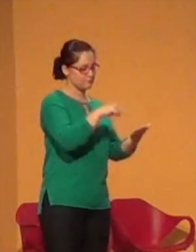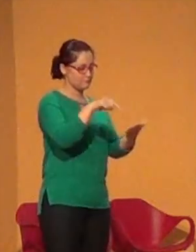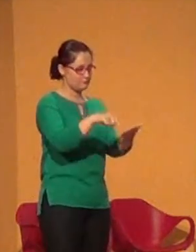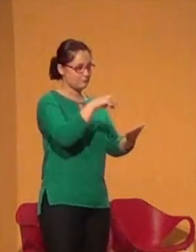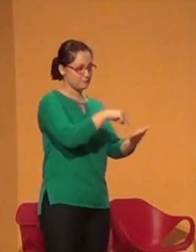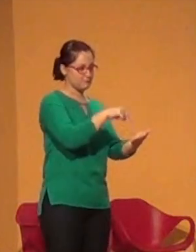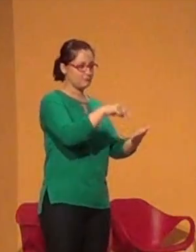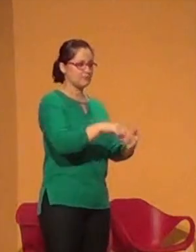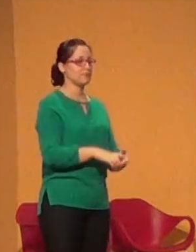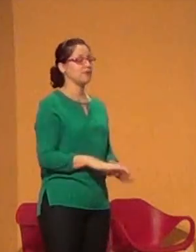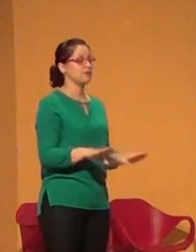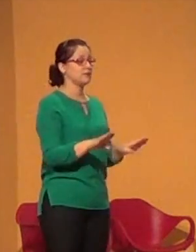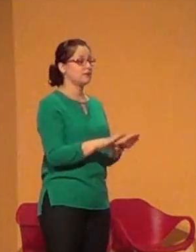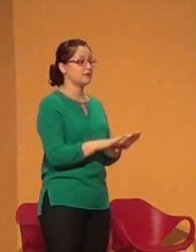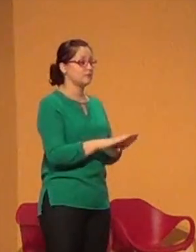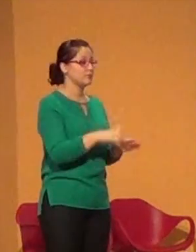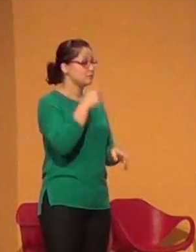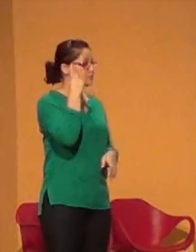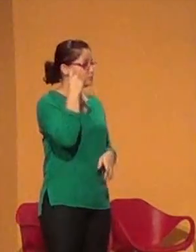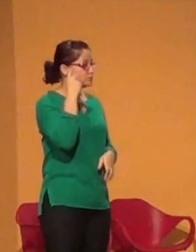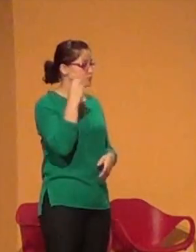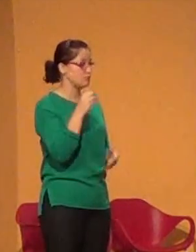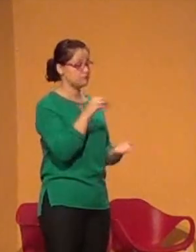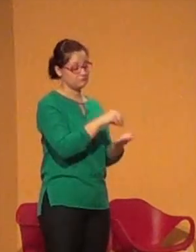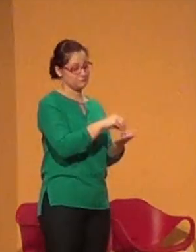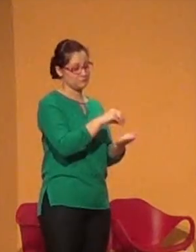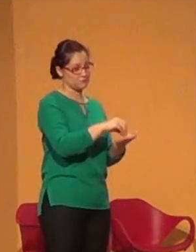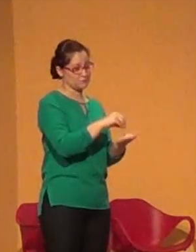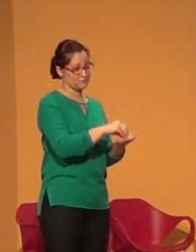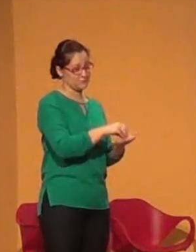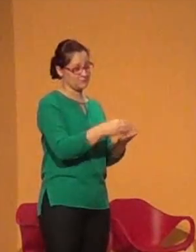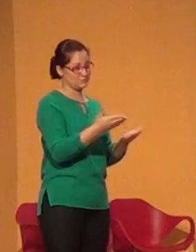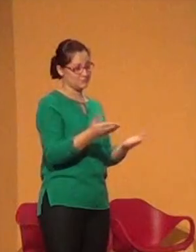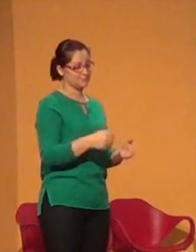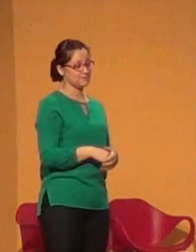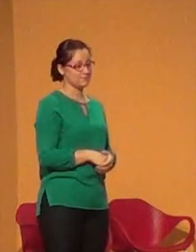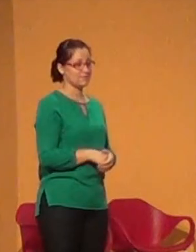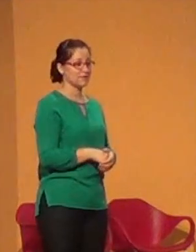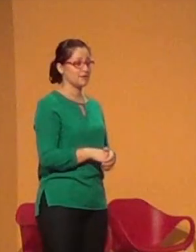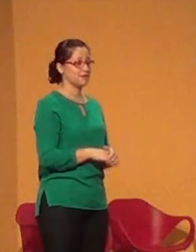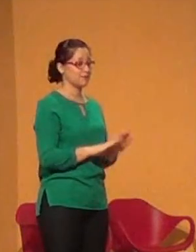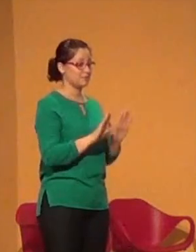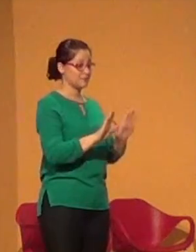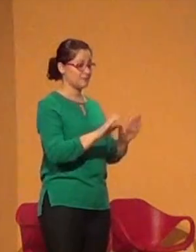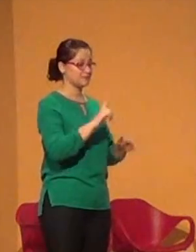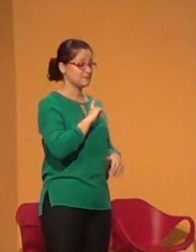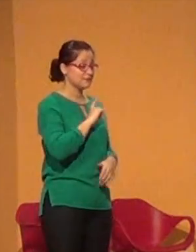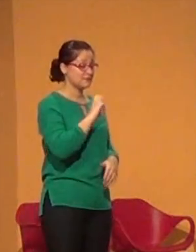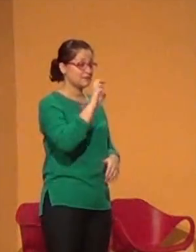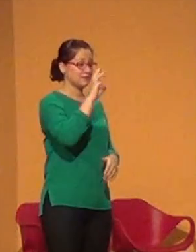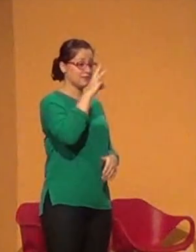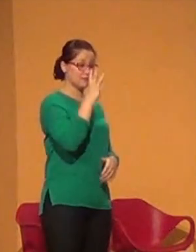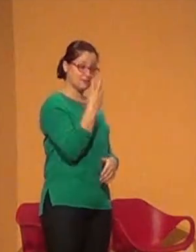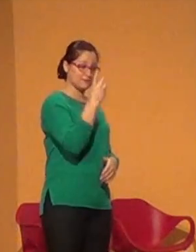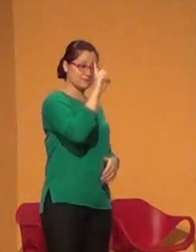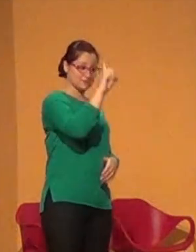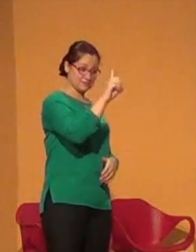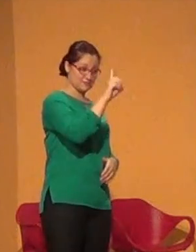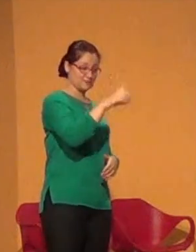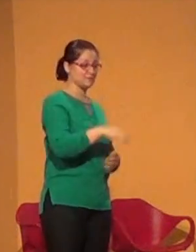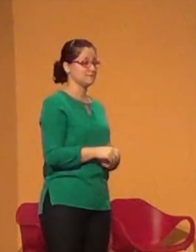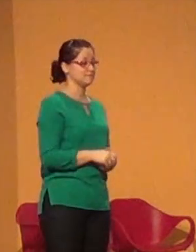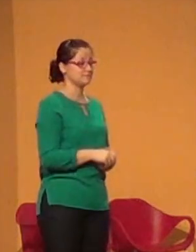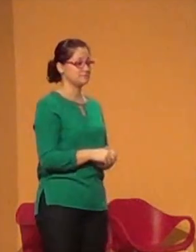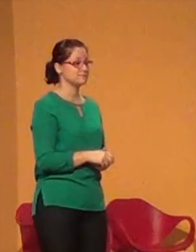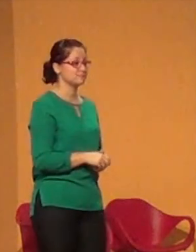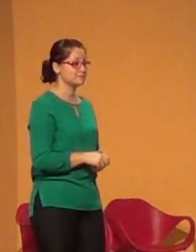Ah, e os sons a gente não colocou, mas a ideia é que eles sejam, a gente chama de um fake 3D, né? Que é baseado no que o personagem